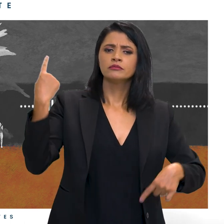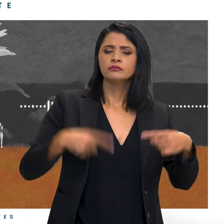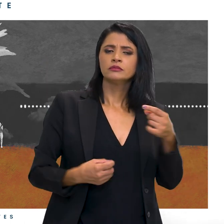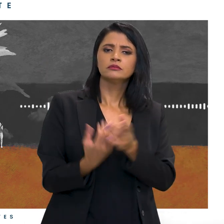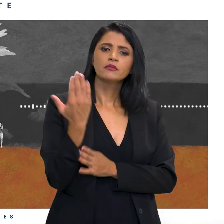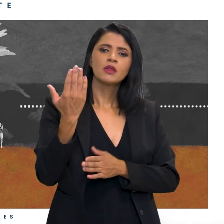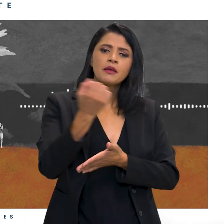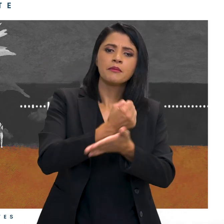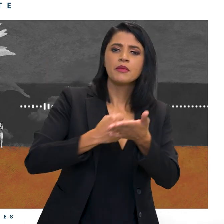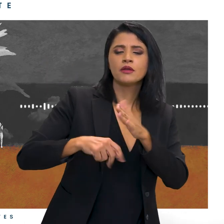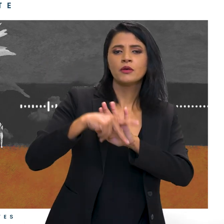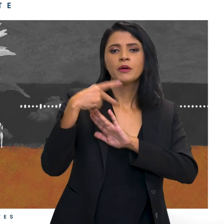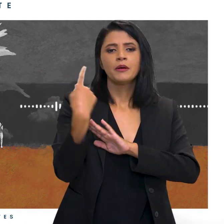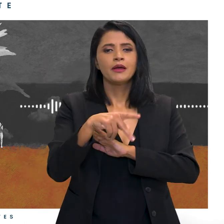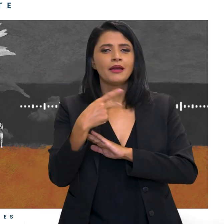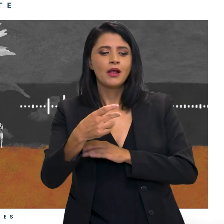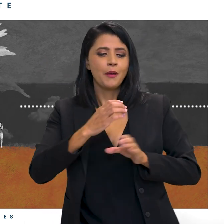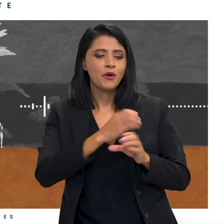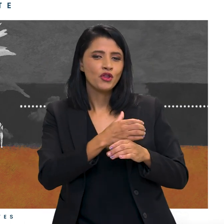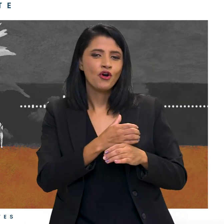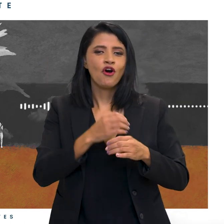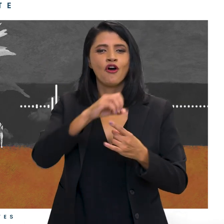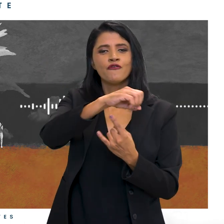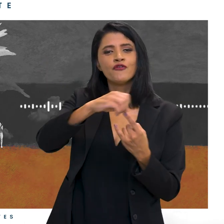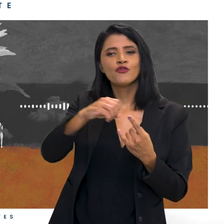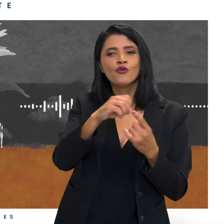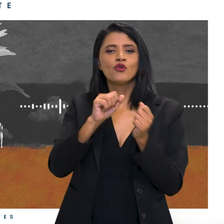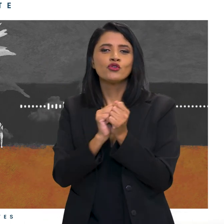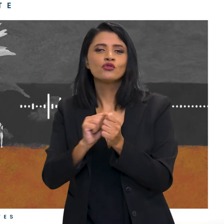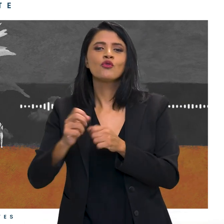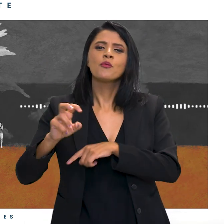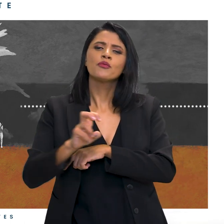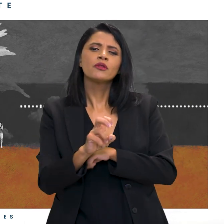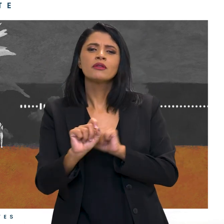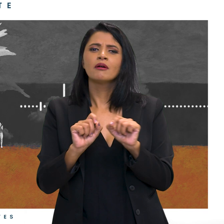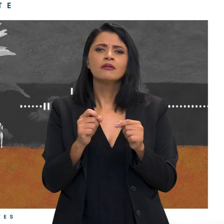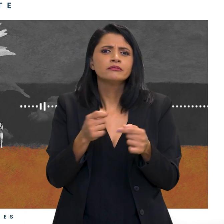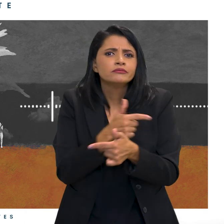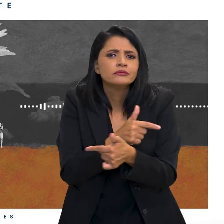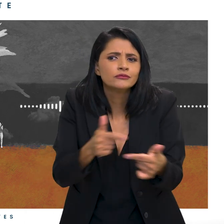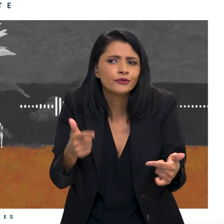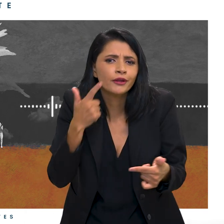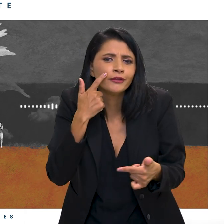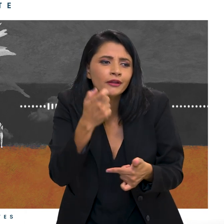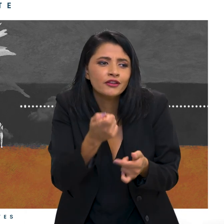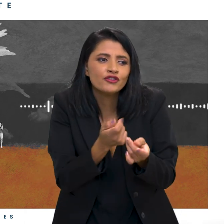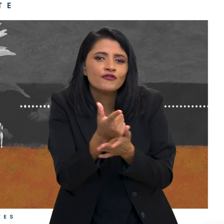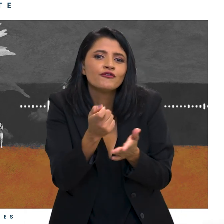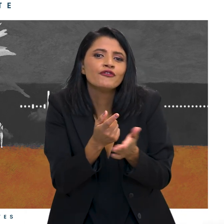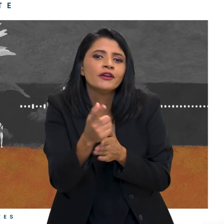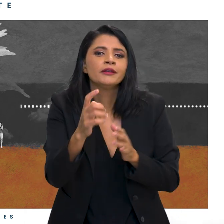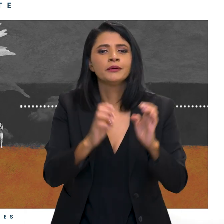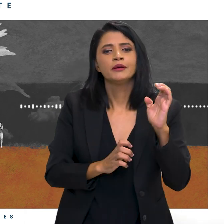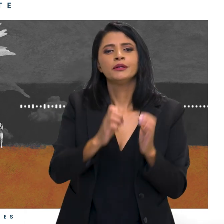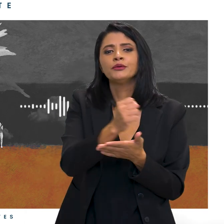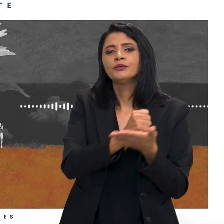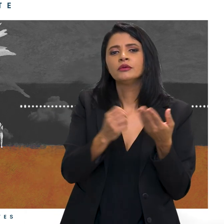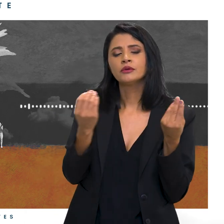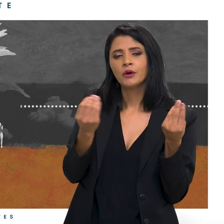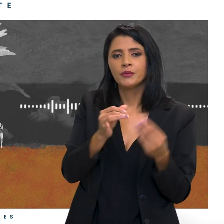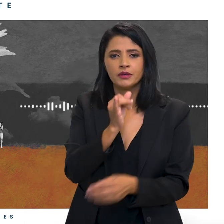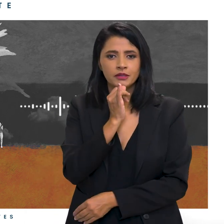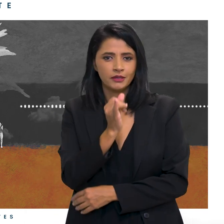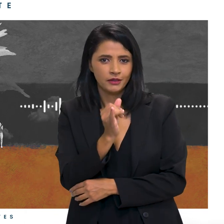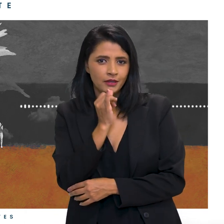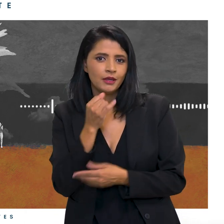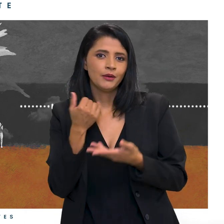de se produzir medicamento pelos laboratórios nacionais, como Fiocruz, em parceria com o Butantan, quando não existe interesse comercial pela indústria